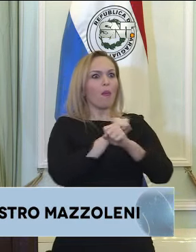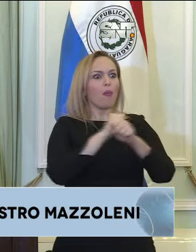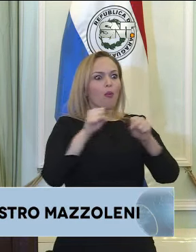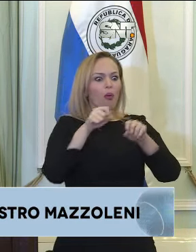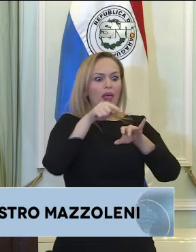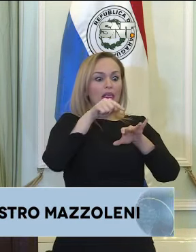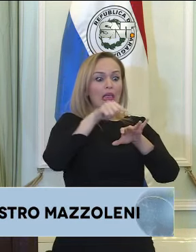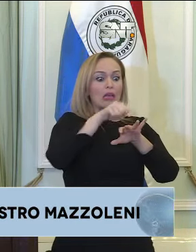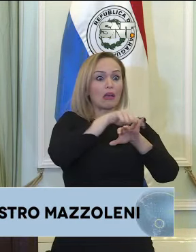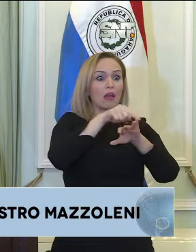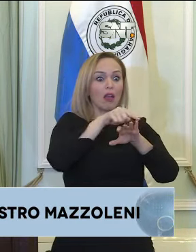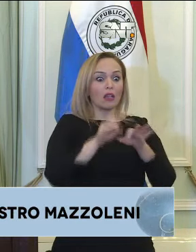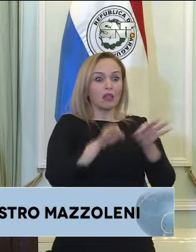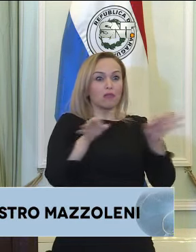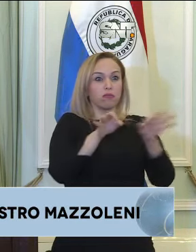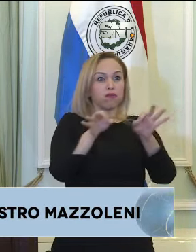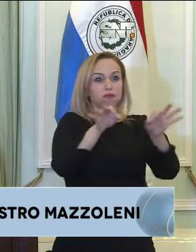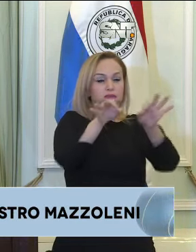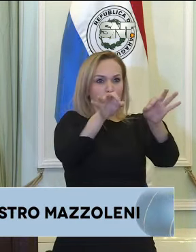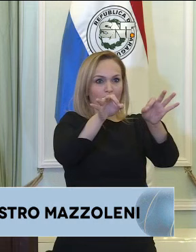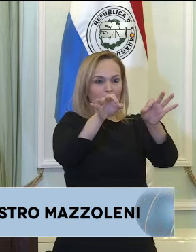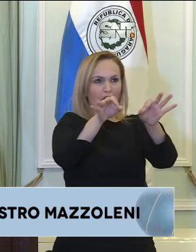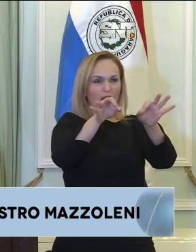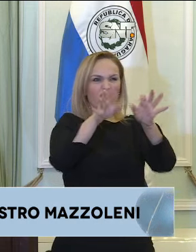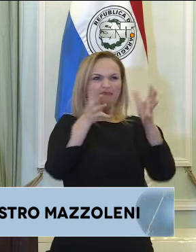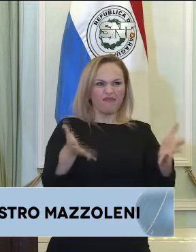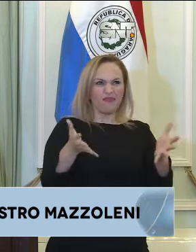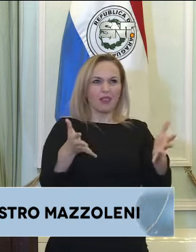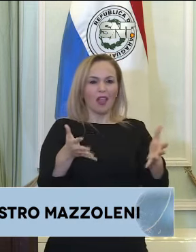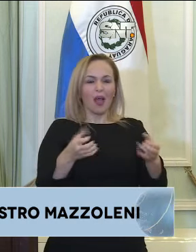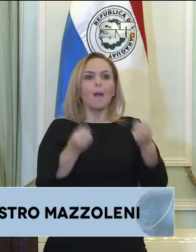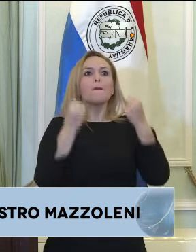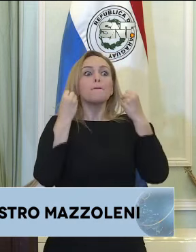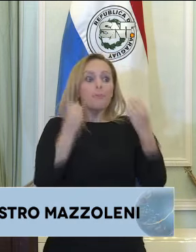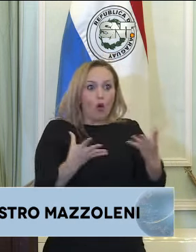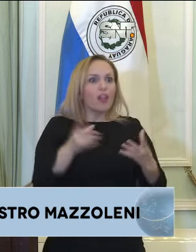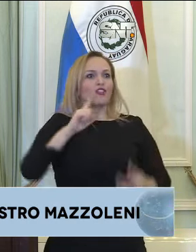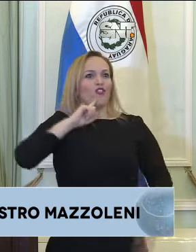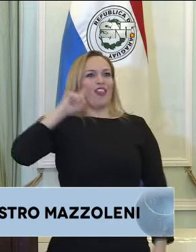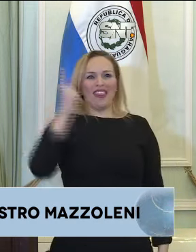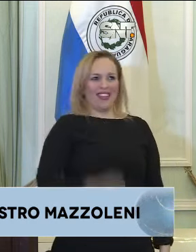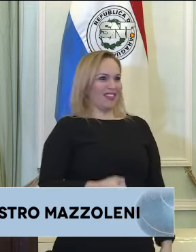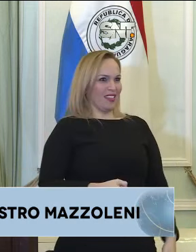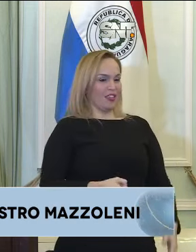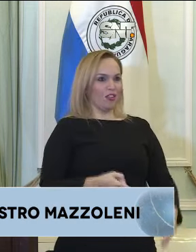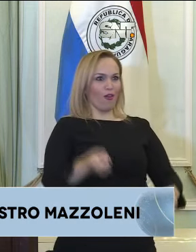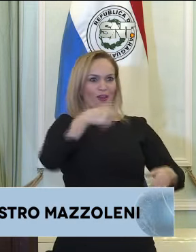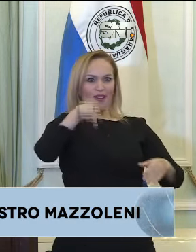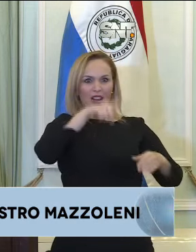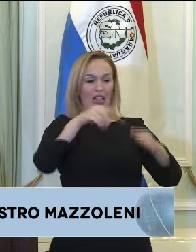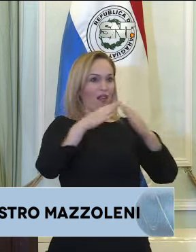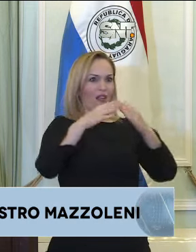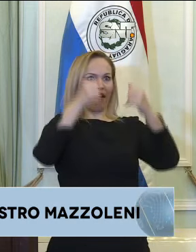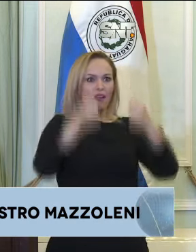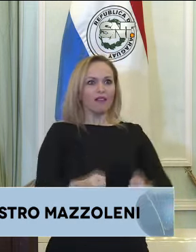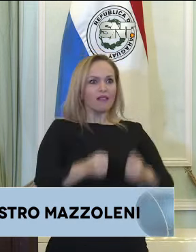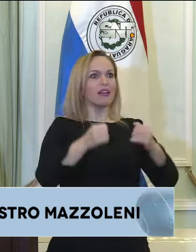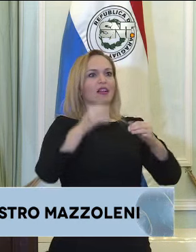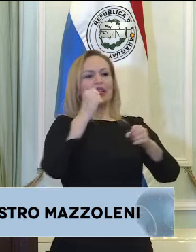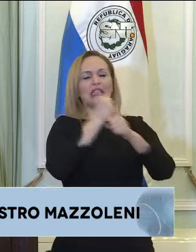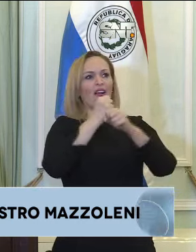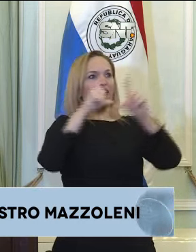circulación o mejor no podíamos descartar esa posibilidad. Precisamente eso fue lo que nos llevó a sugerir estas medidas